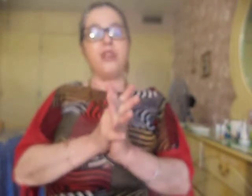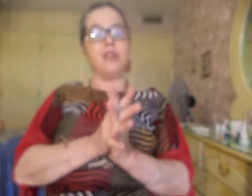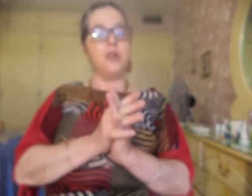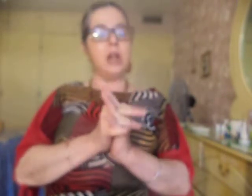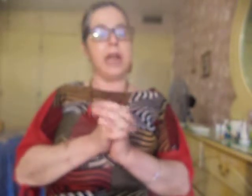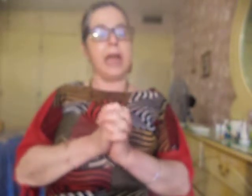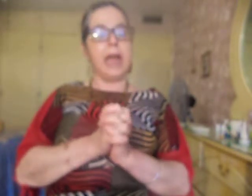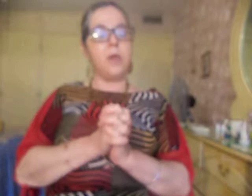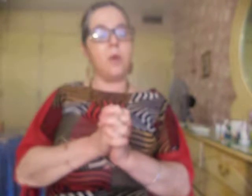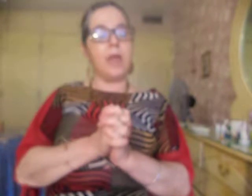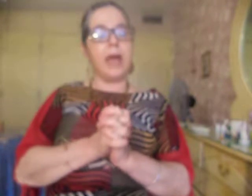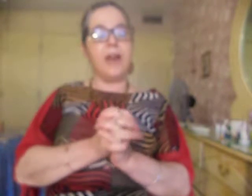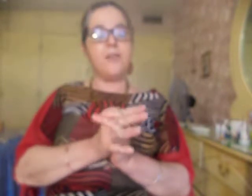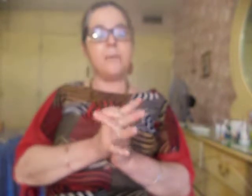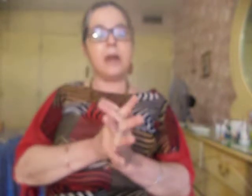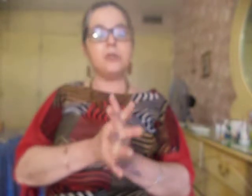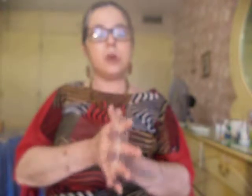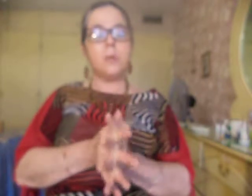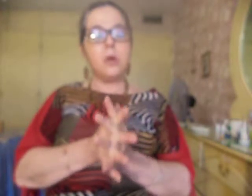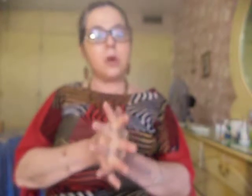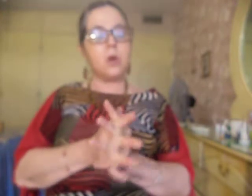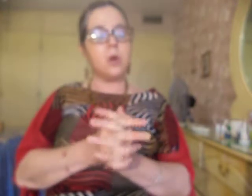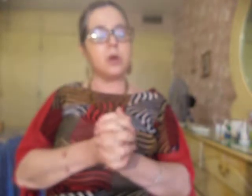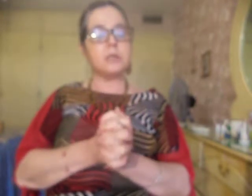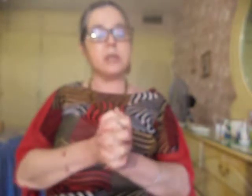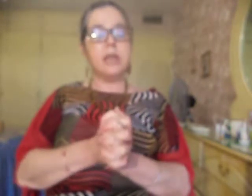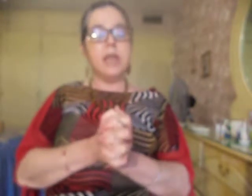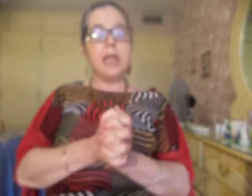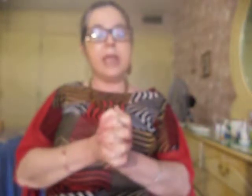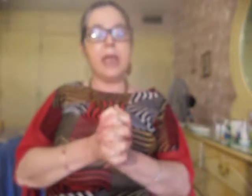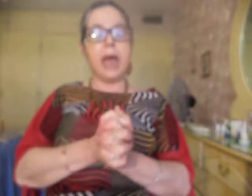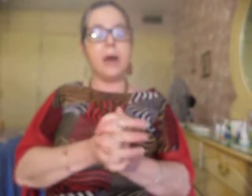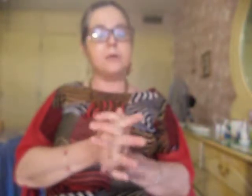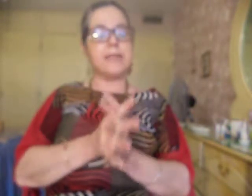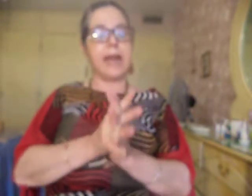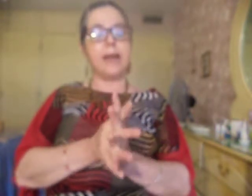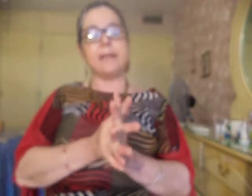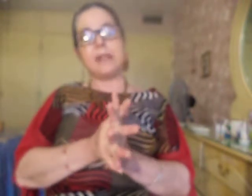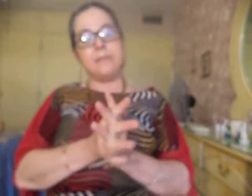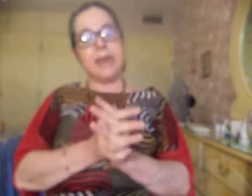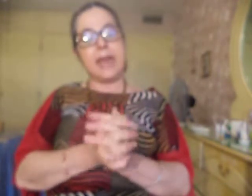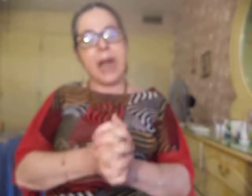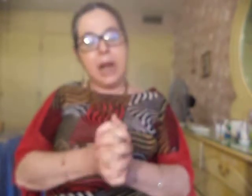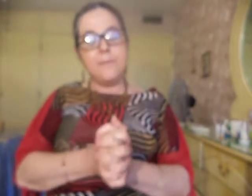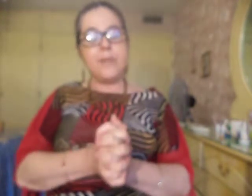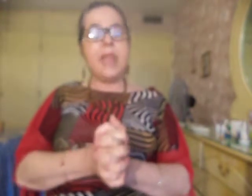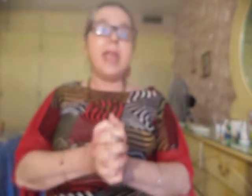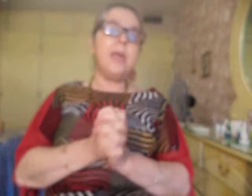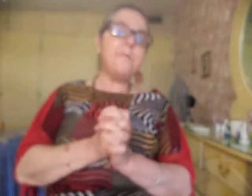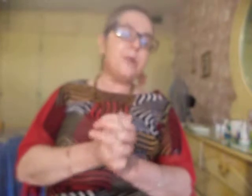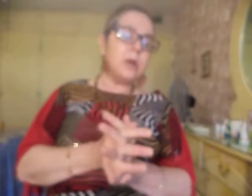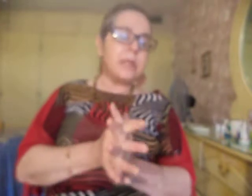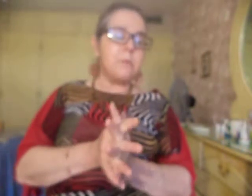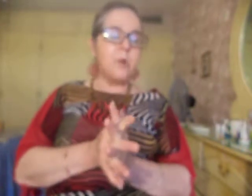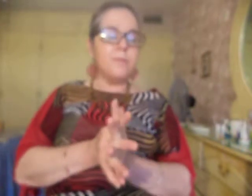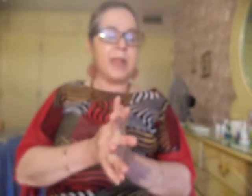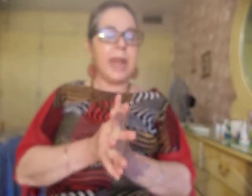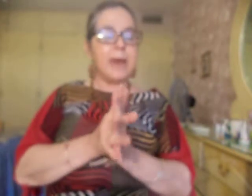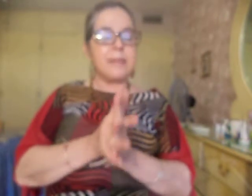tocofenol, ayuda a formar los glóbulos rojos y a usar la vitamina K. Y por último, la